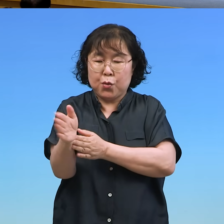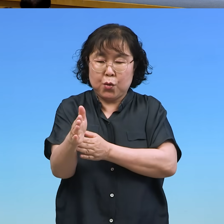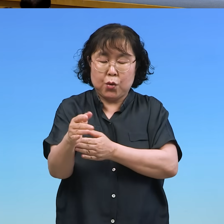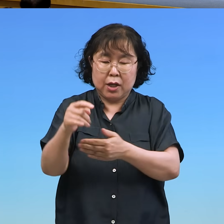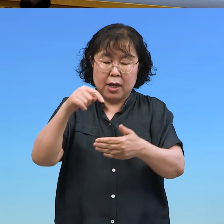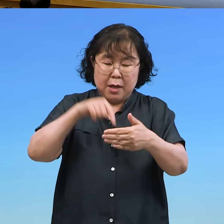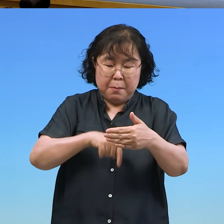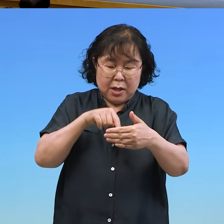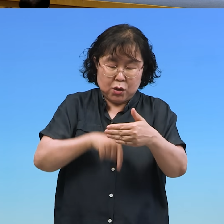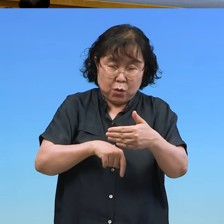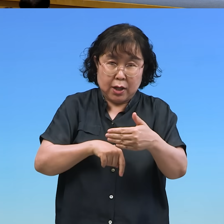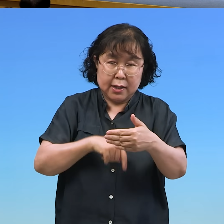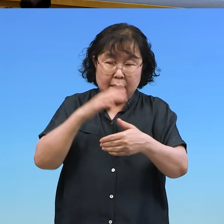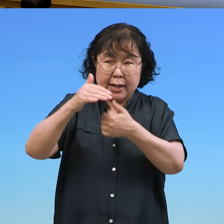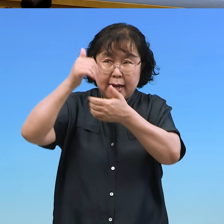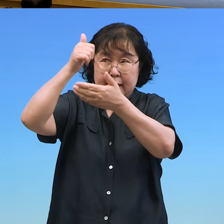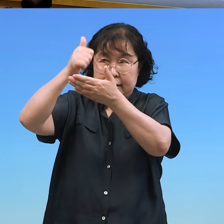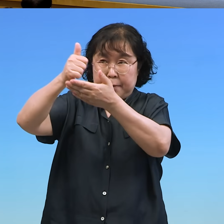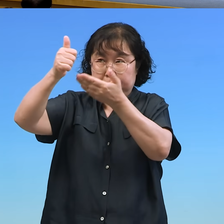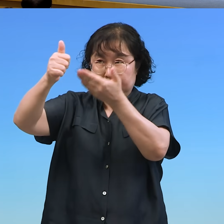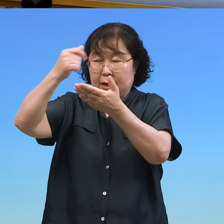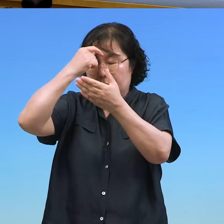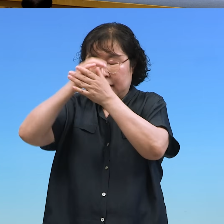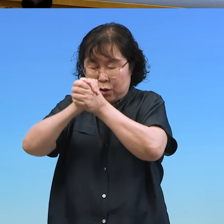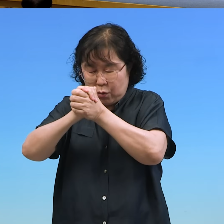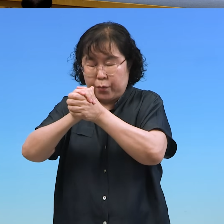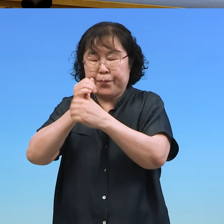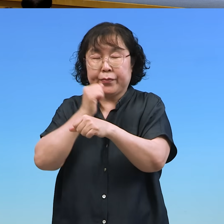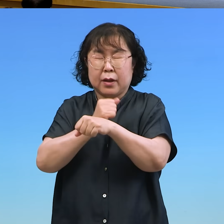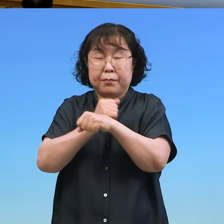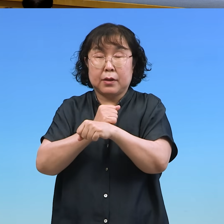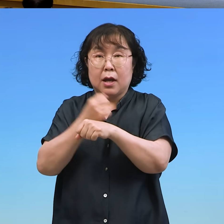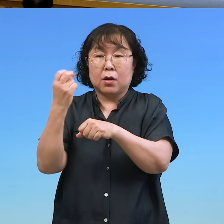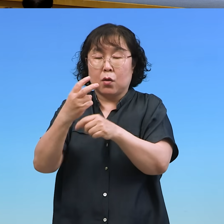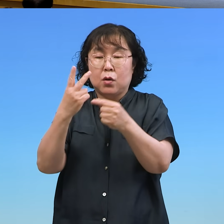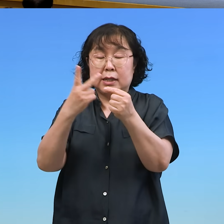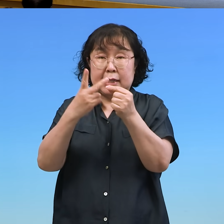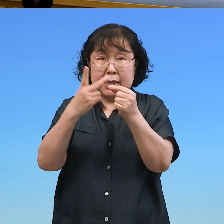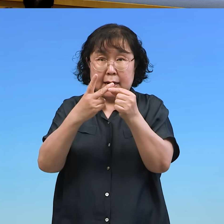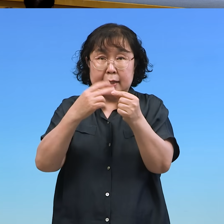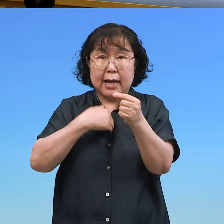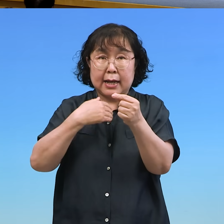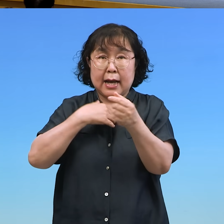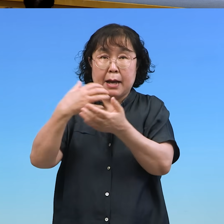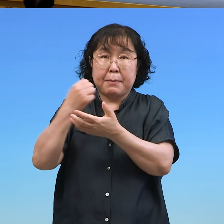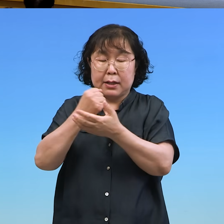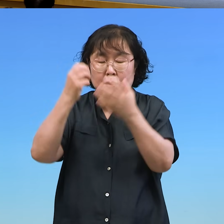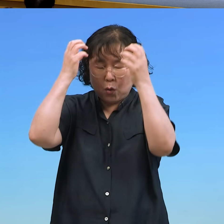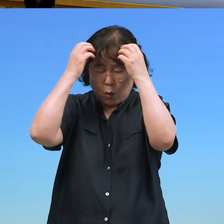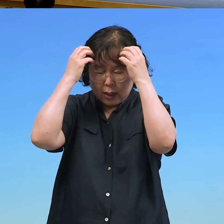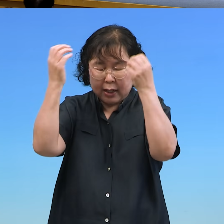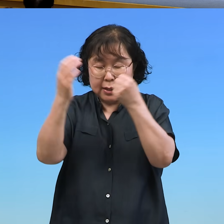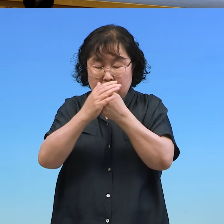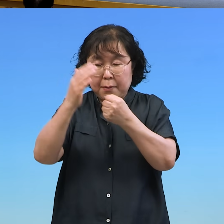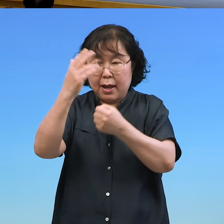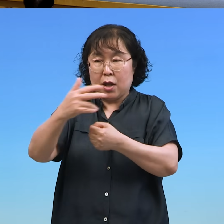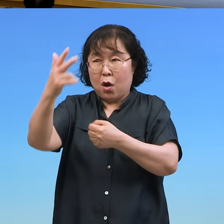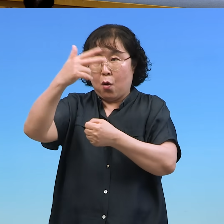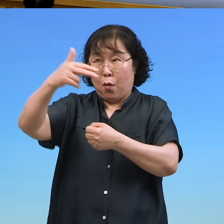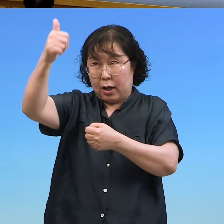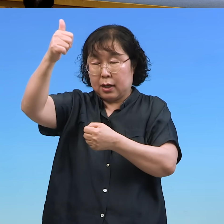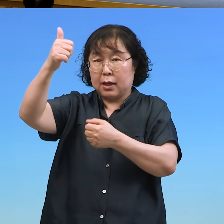뱃속에서 그의 하나님 여호와께 기도하여, 이 출발이 기도했습니다. 그리고 2절, 이르되 내가 받은